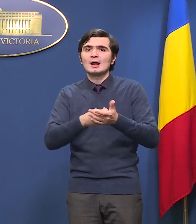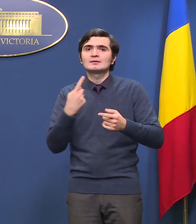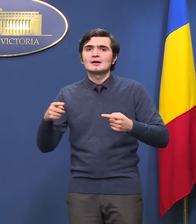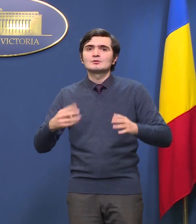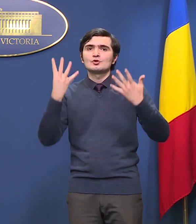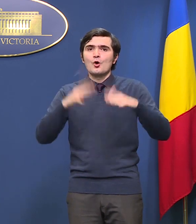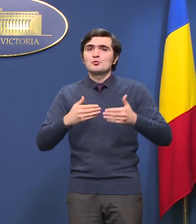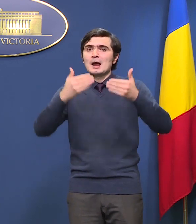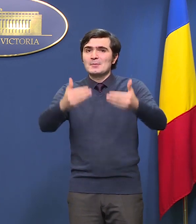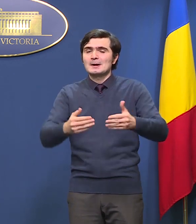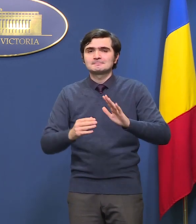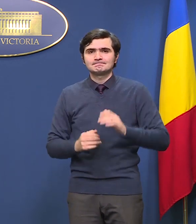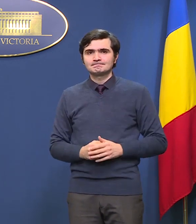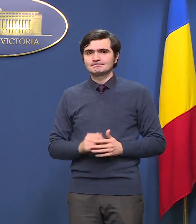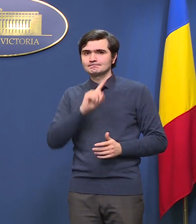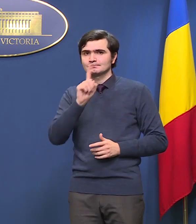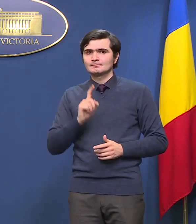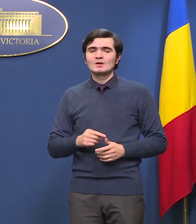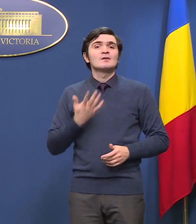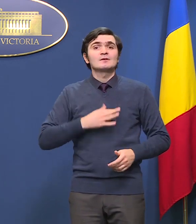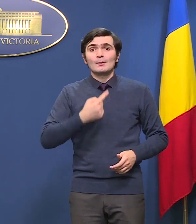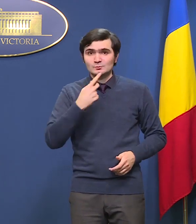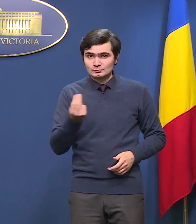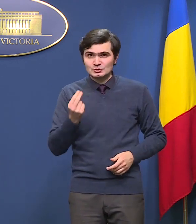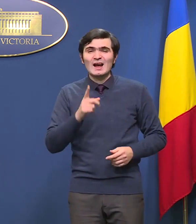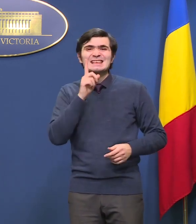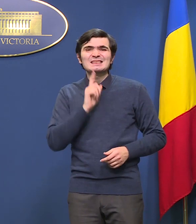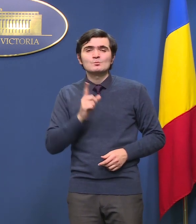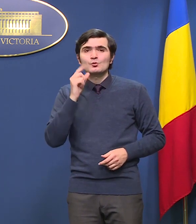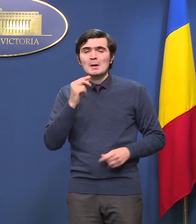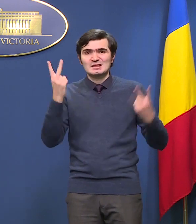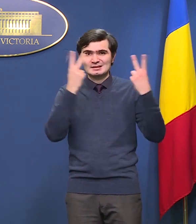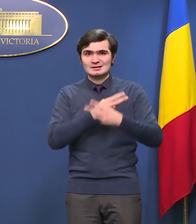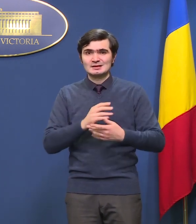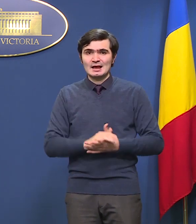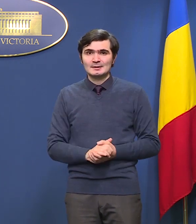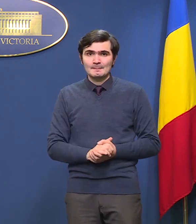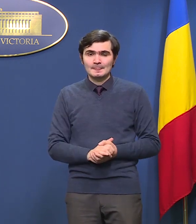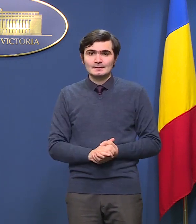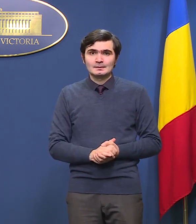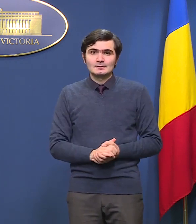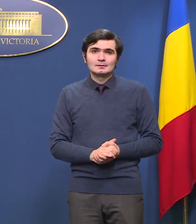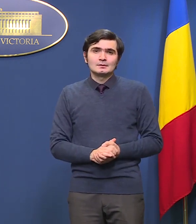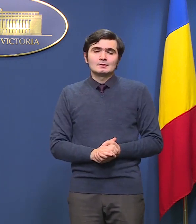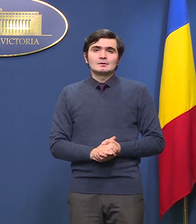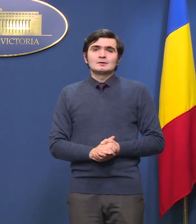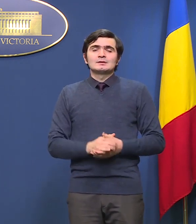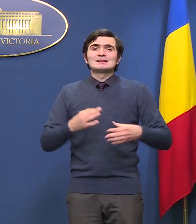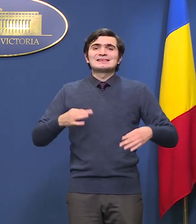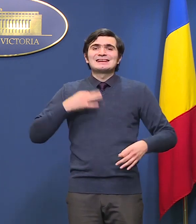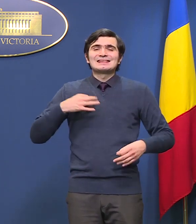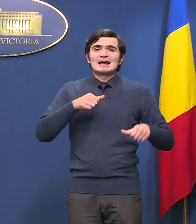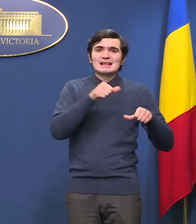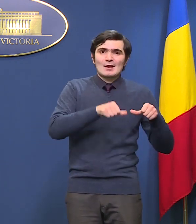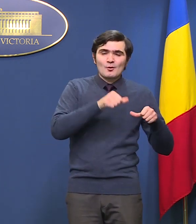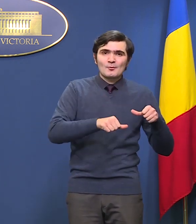Vreau să vă spun un lucru simplu, care trebuie înțeles de toți oamenii. De sănătatea sistemului financiar bancar depinde sănătatea